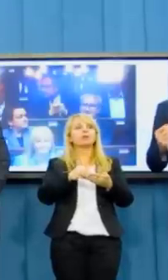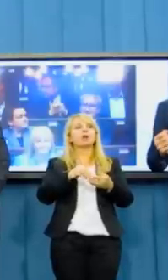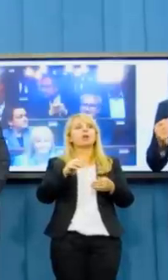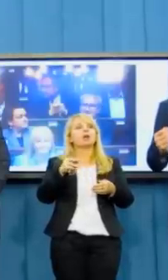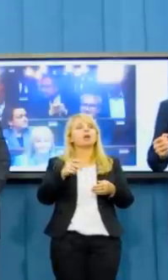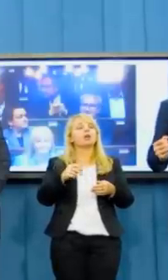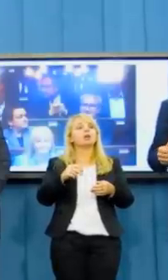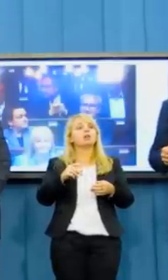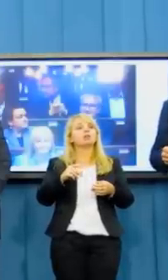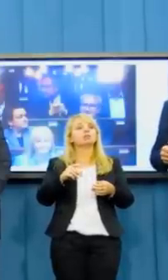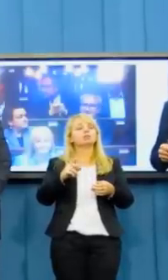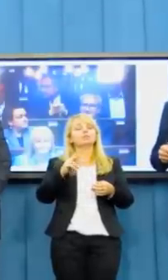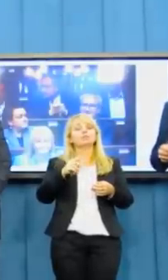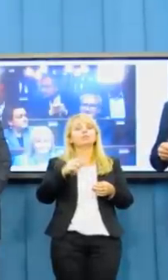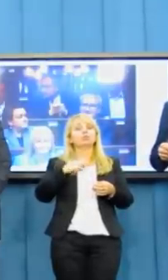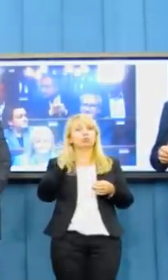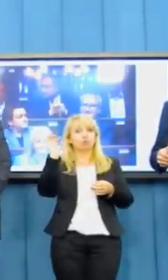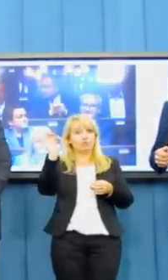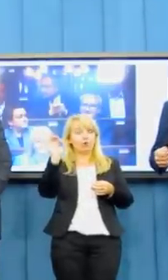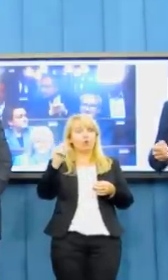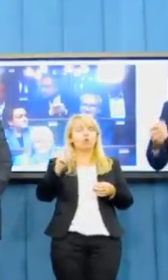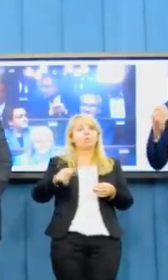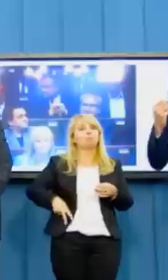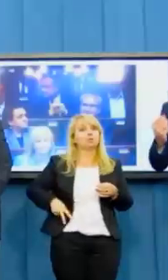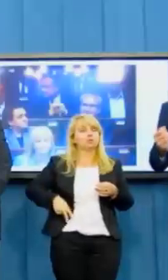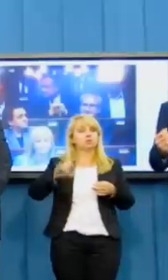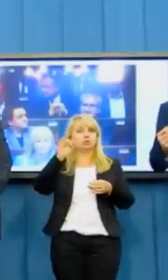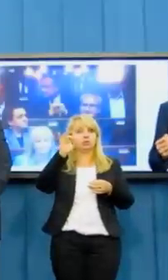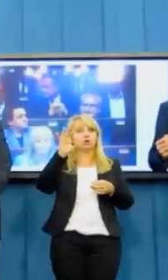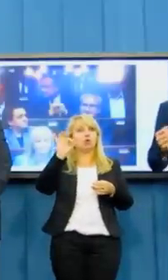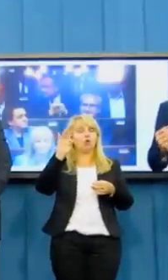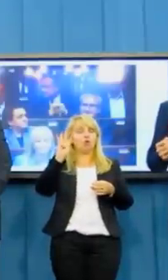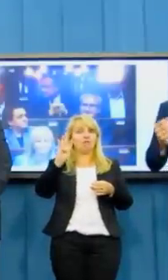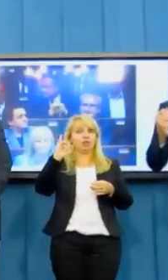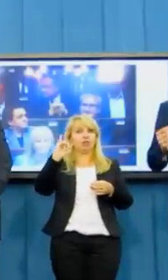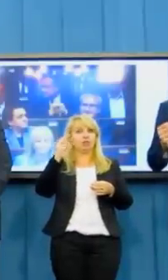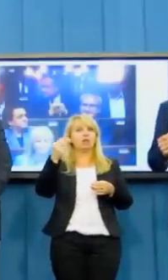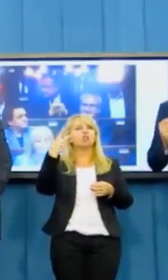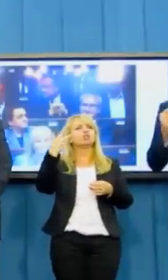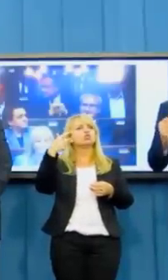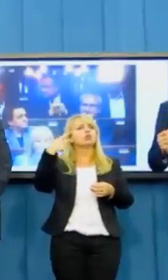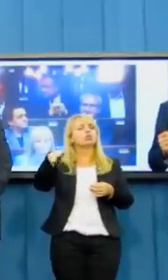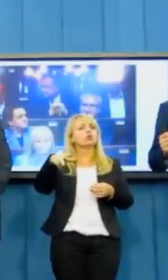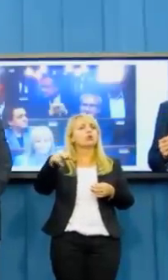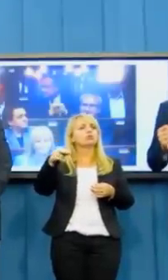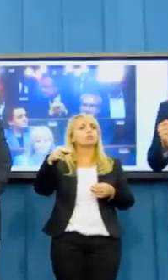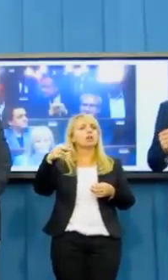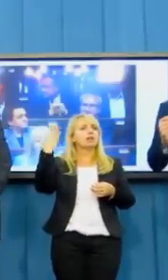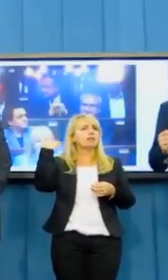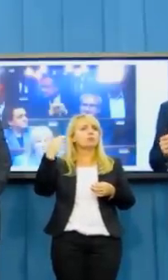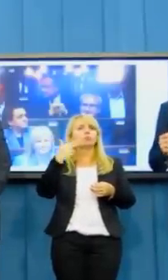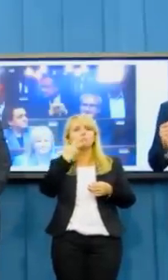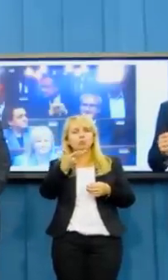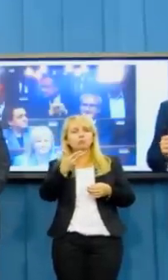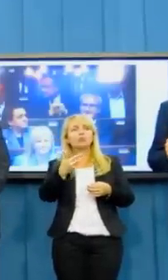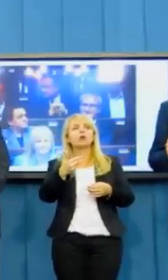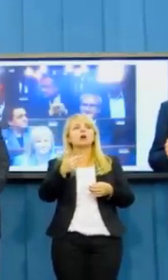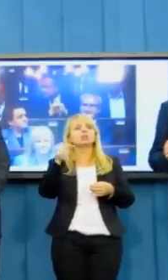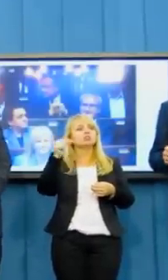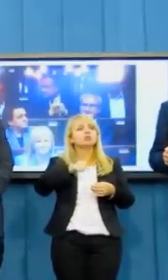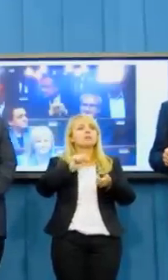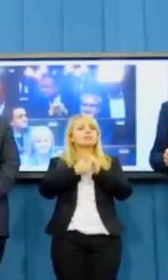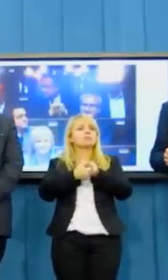kompetencja Jarosława Gowina wyraża się w tym, że ponad 3 tygodnie temu powiedział, że należy zmienić KRS. ustawę o KRS-ie i